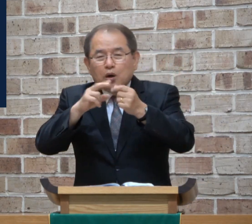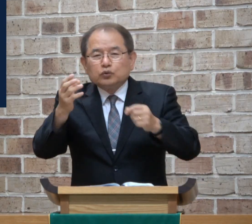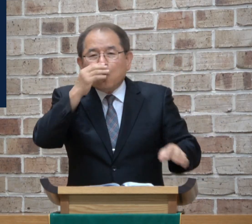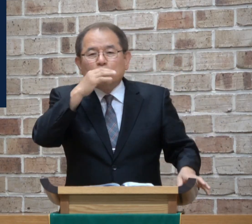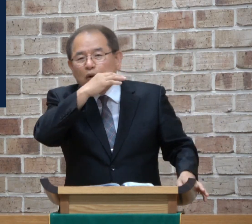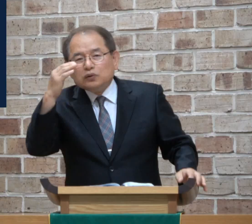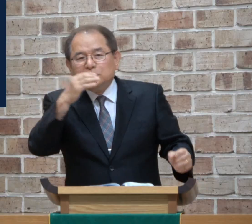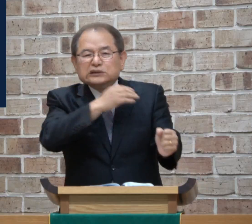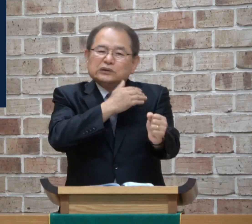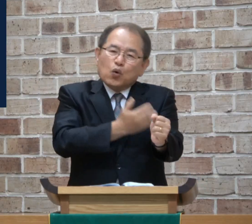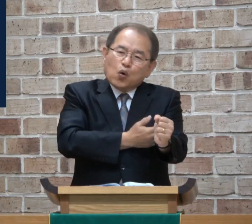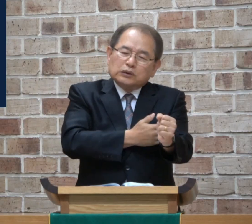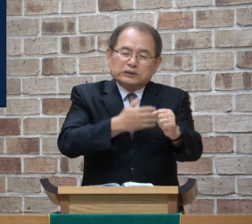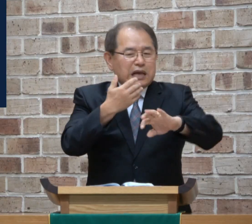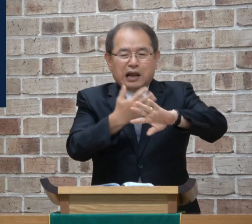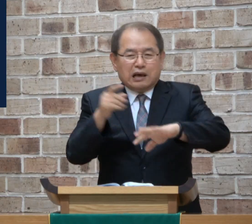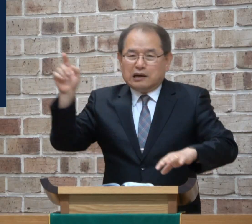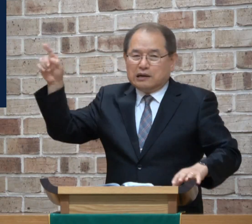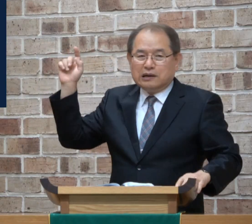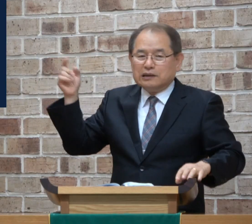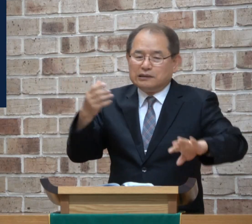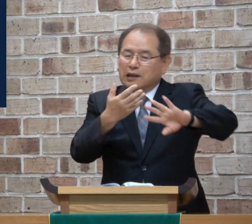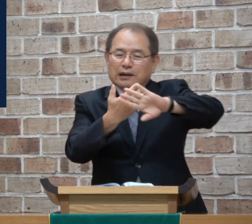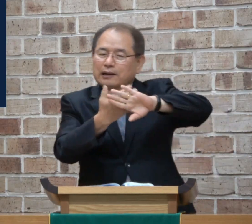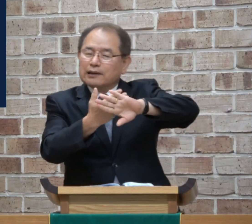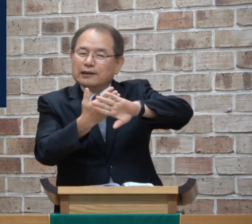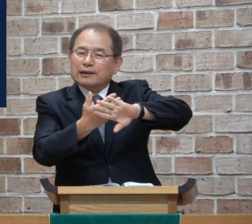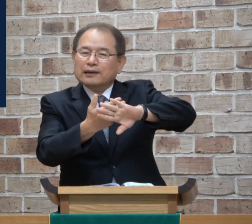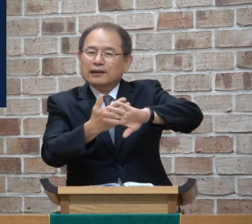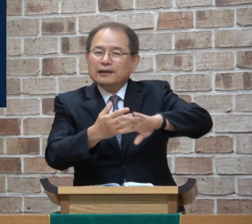경건의 모양과 경건의 능력은 다릅니다.